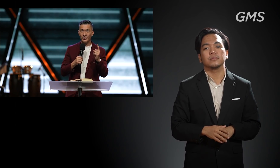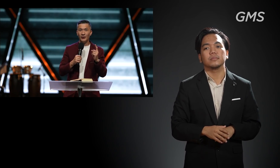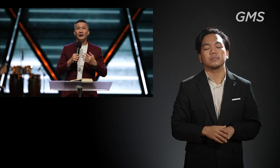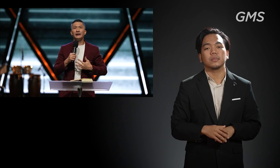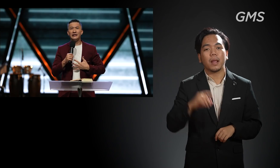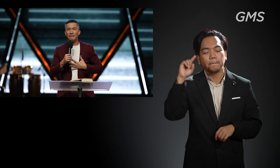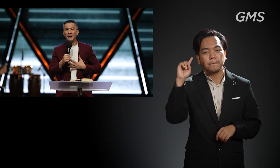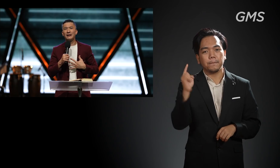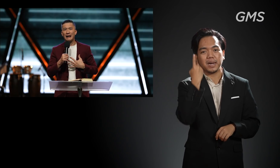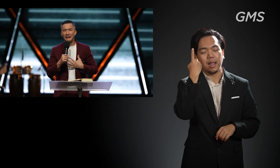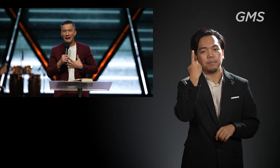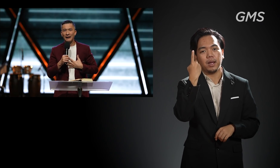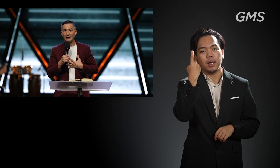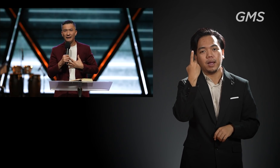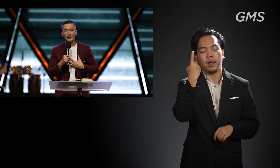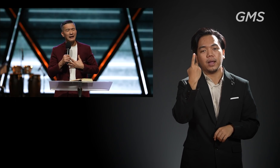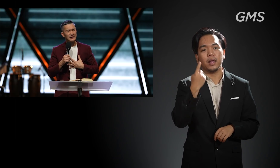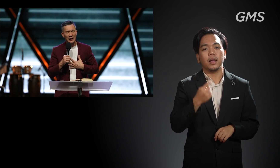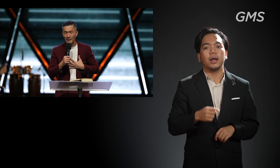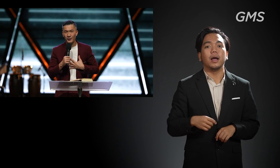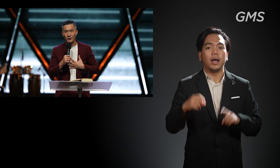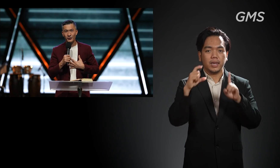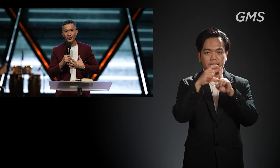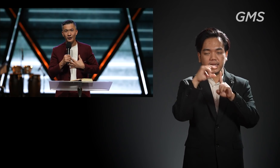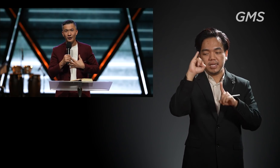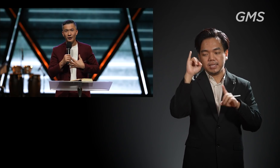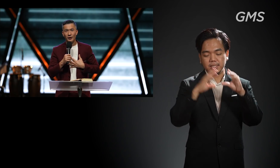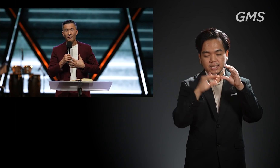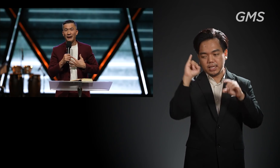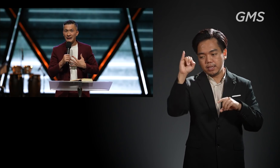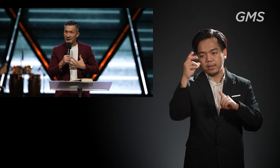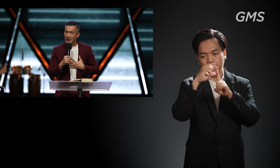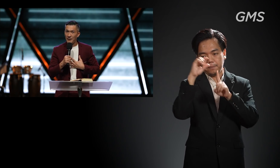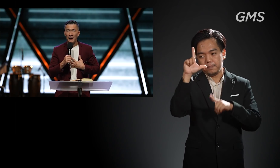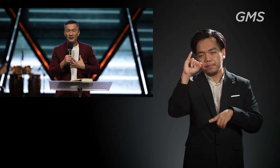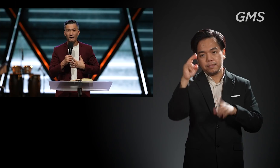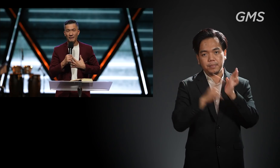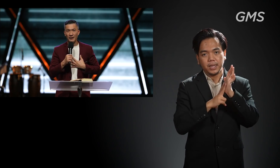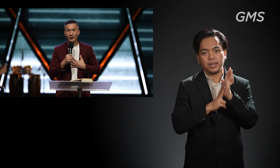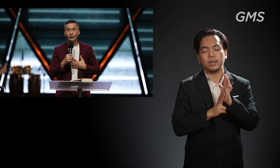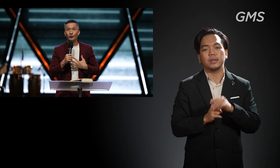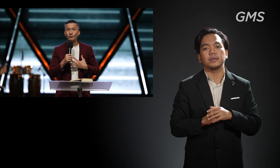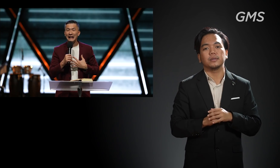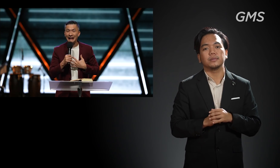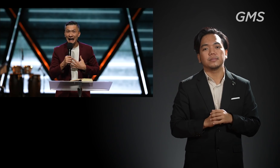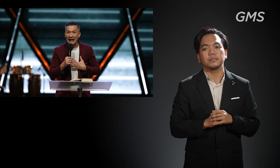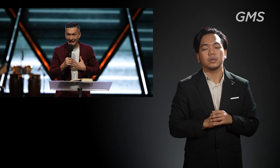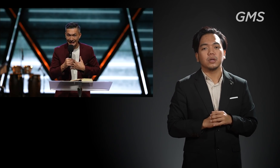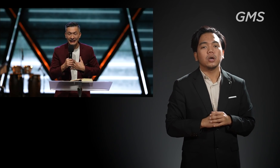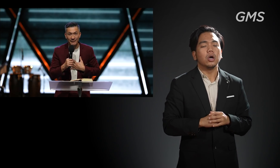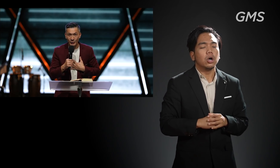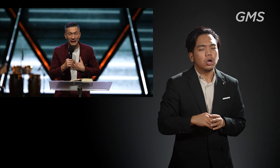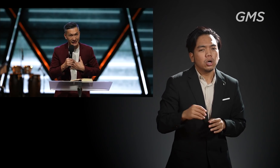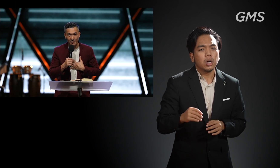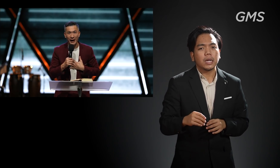1 dulu, disiplin dan latihan yang sangat bagus bagi saya secara pribadi dan family untuk menata hati